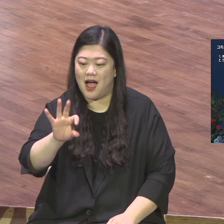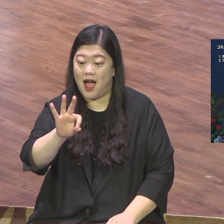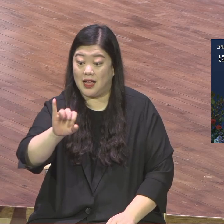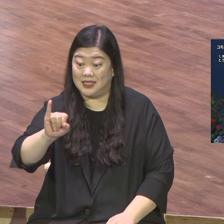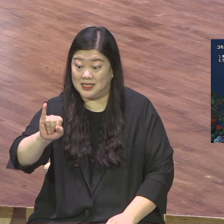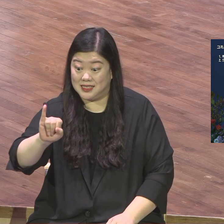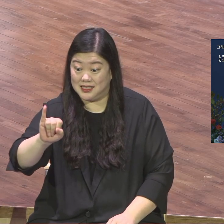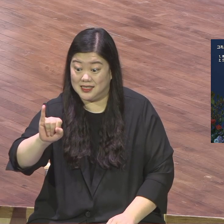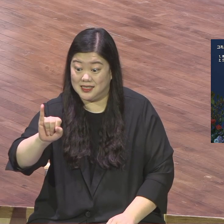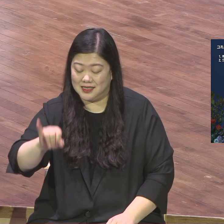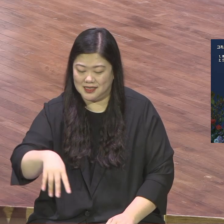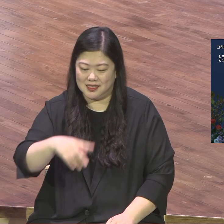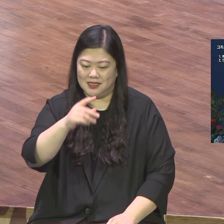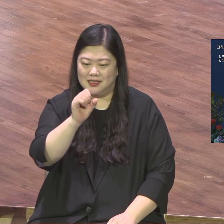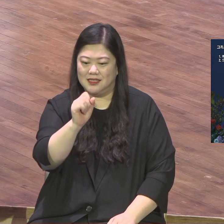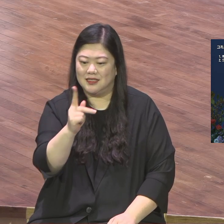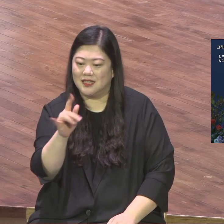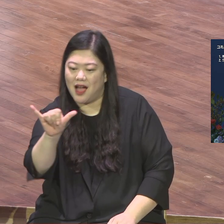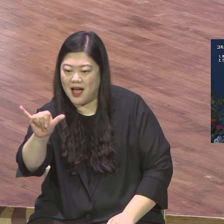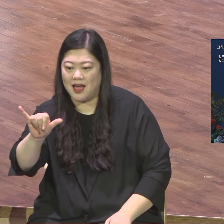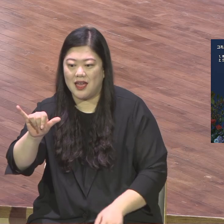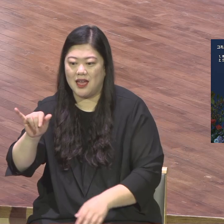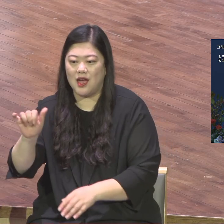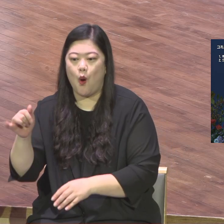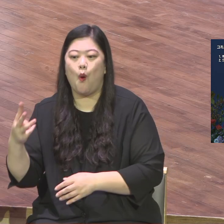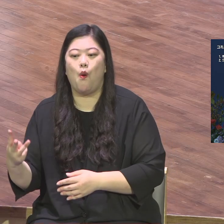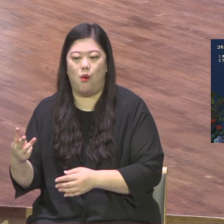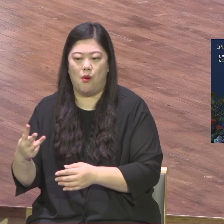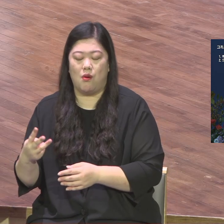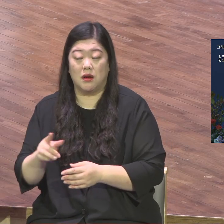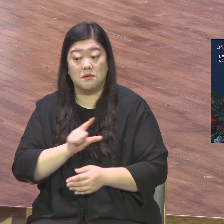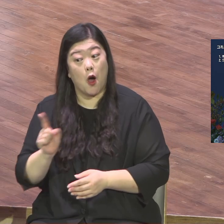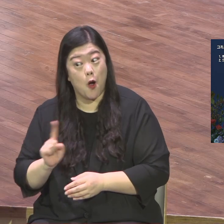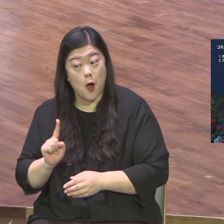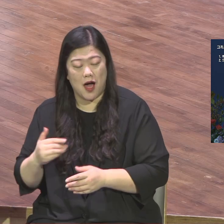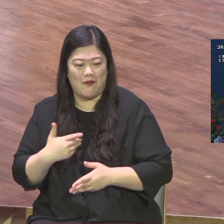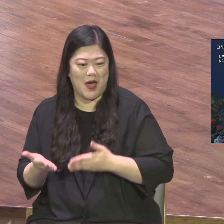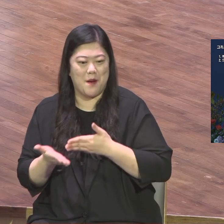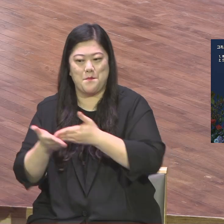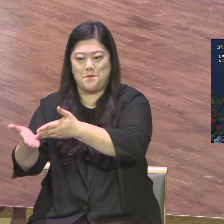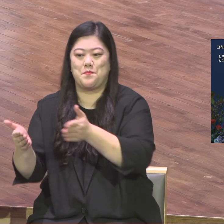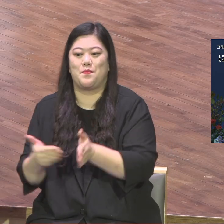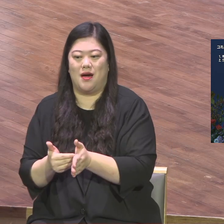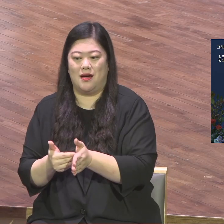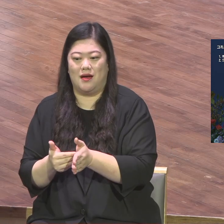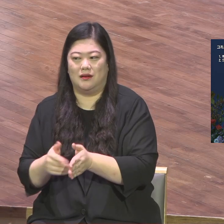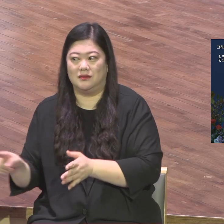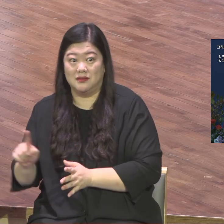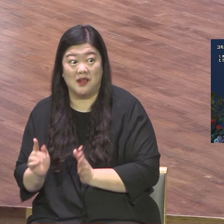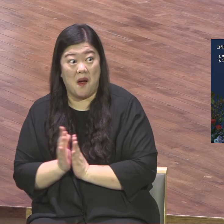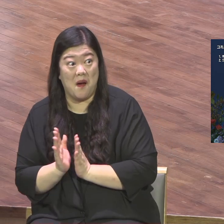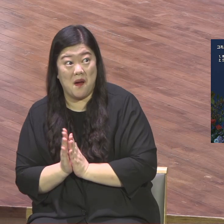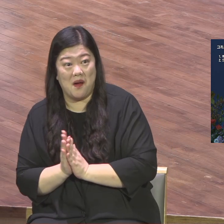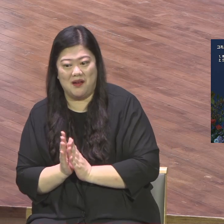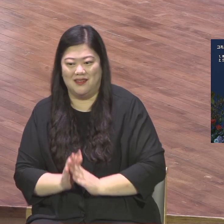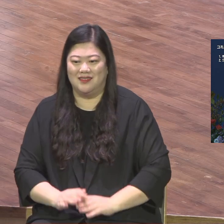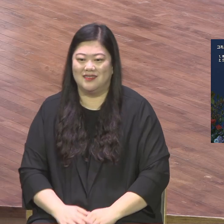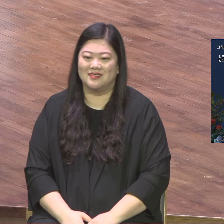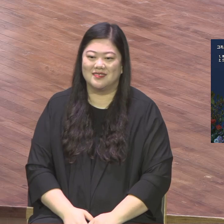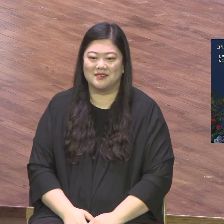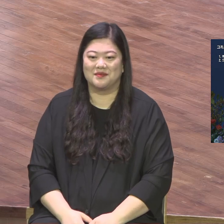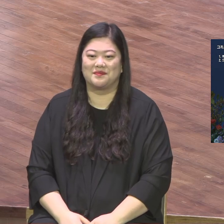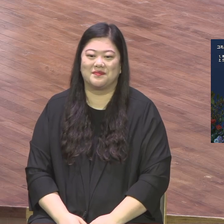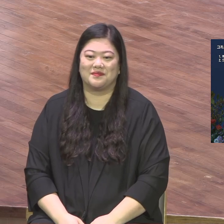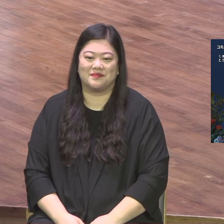이 렘넌트들 특별히 중심으로 이 문화, 흑암 문화에 잡힌 저들에게 어떻게 하든지 우리가 이